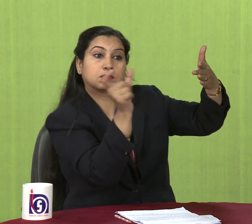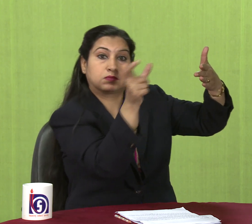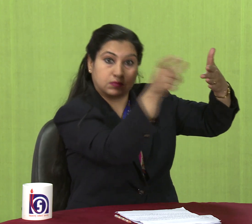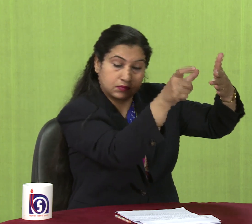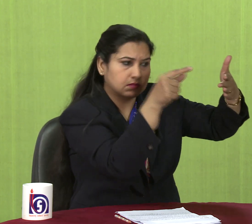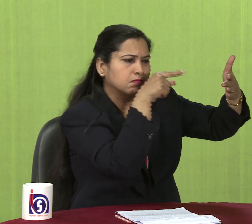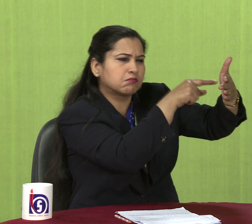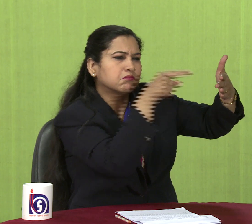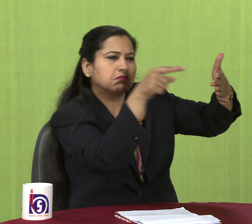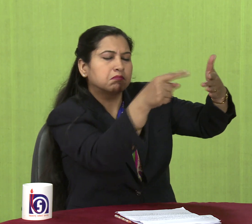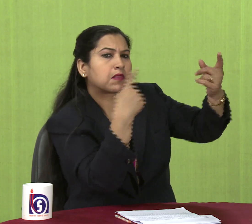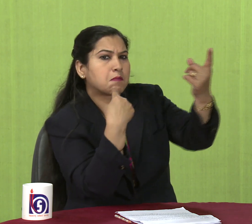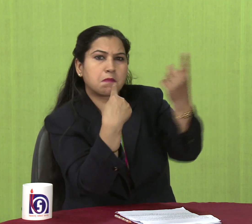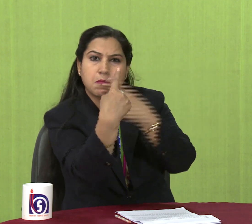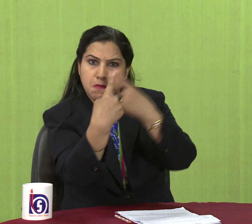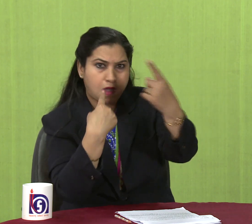और दूसरे चरण की बातें